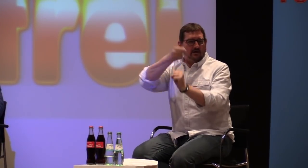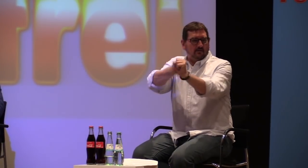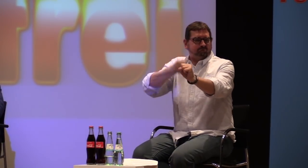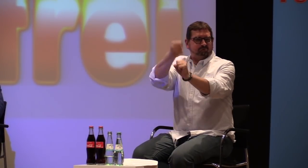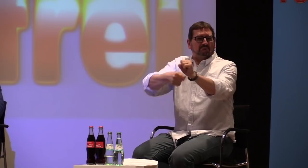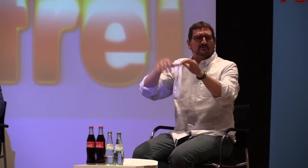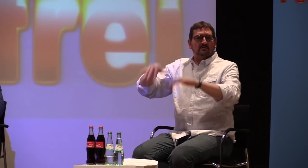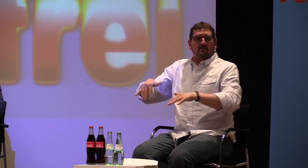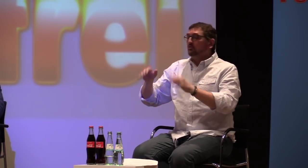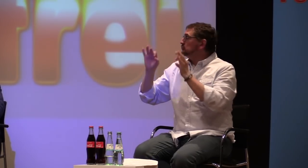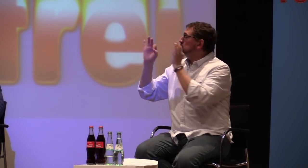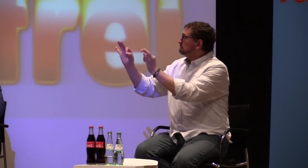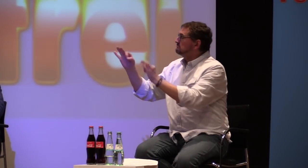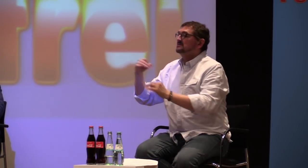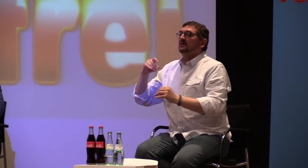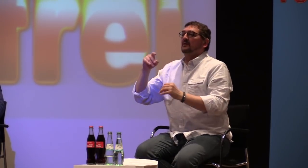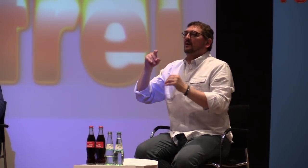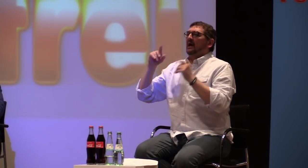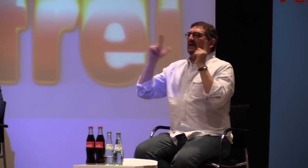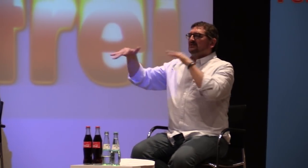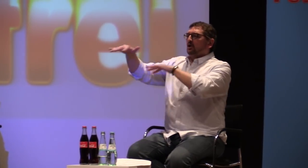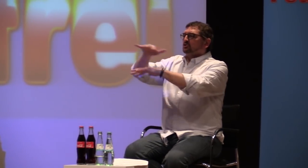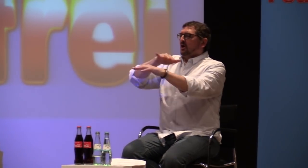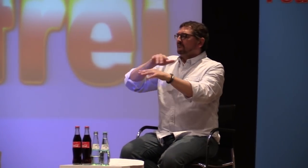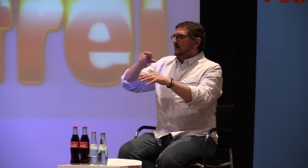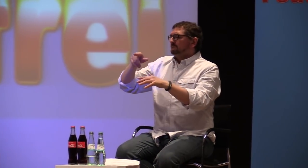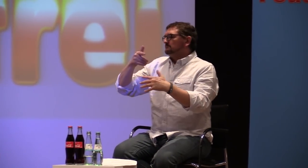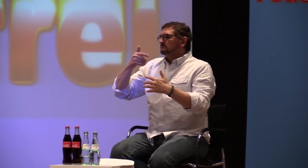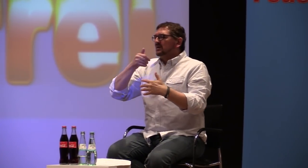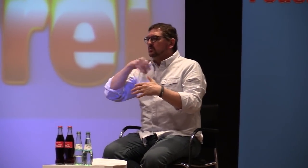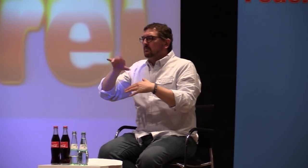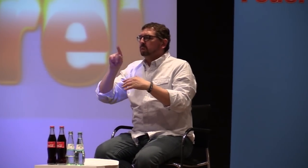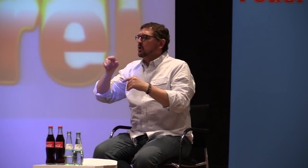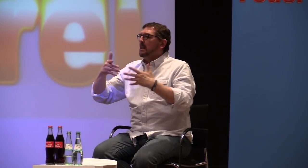Du sagtest ja gerade, Stefan, dass es halt diese Freitagsdemos gibt, wo die Jugend auch für kämpft.